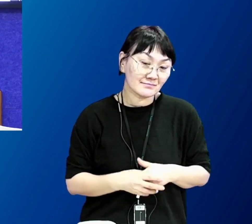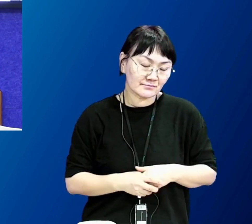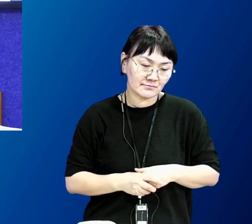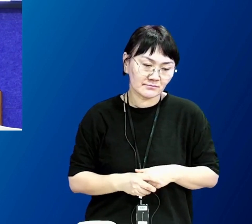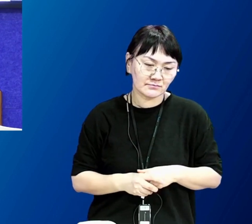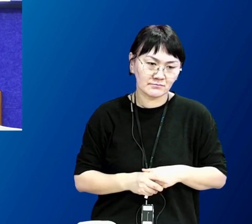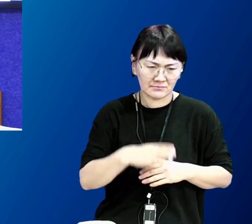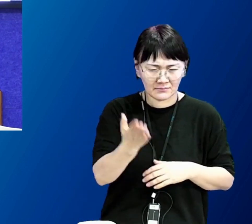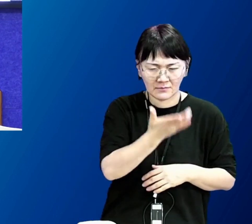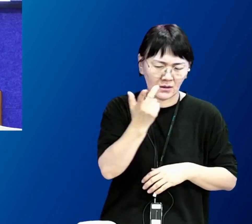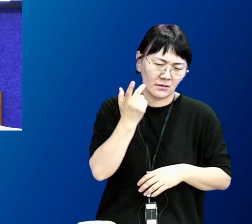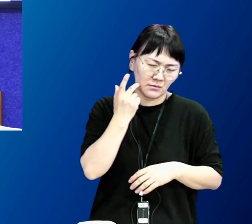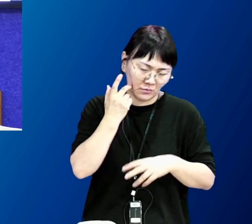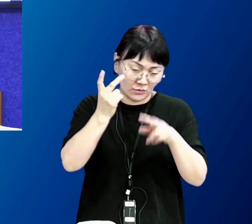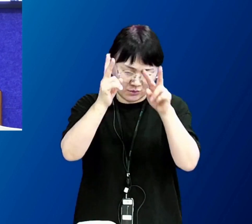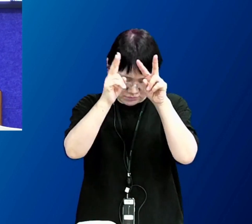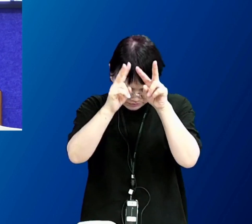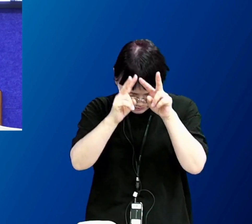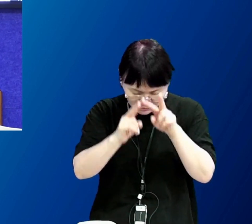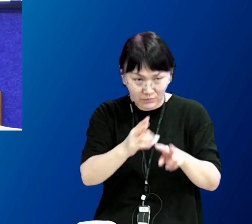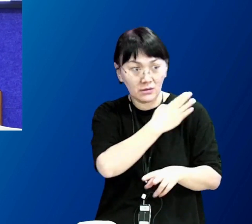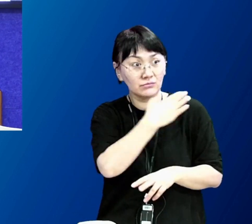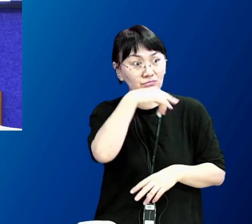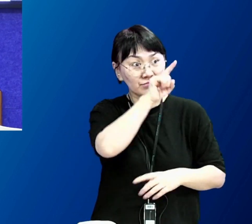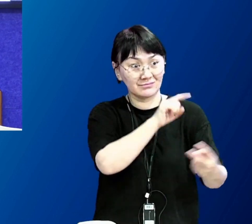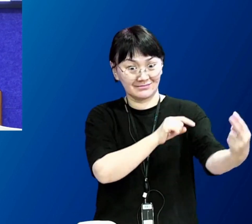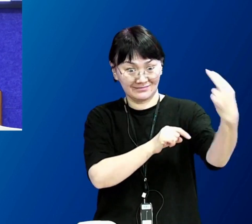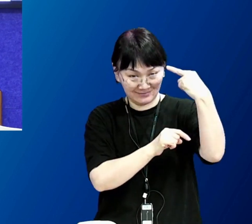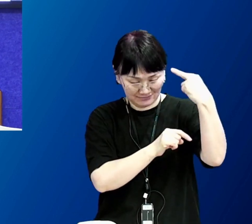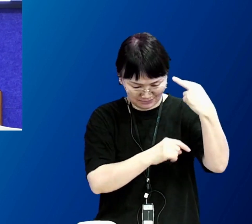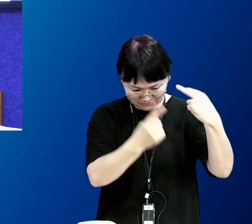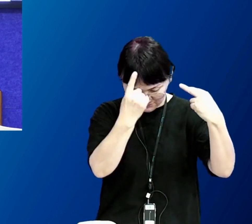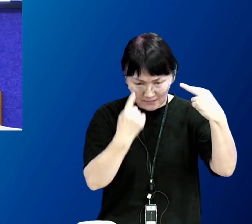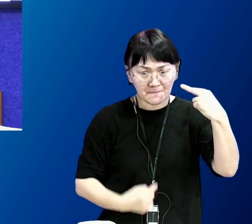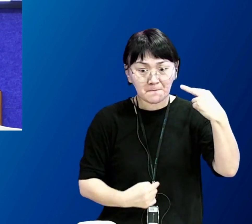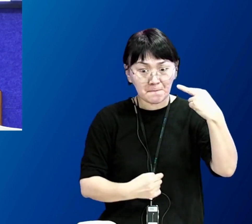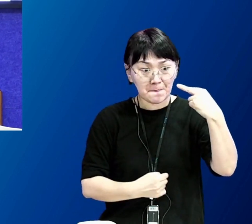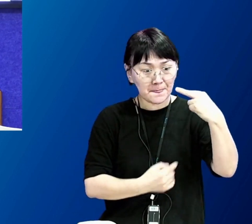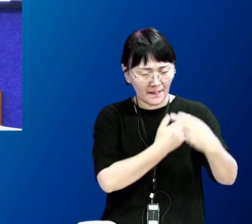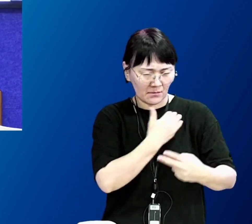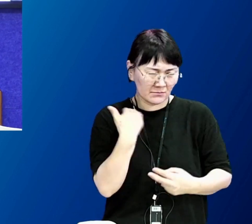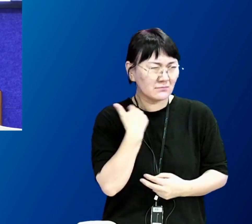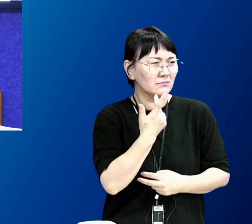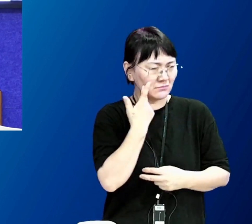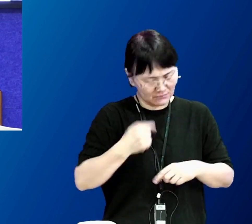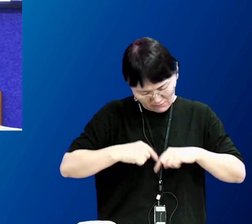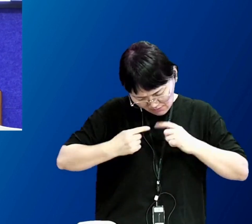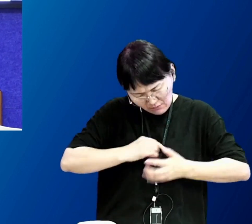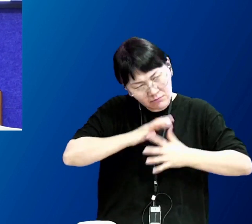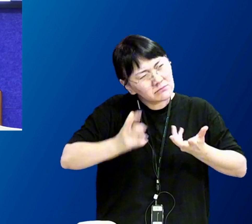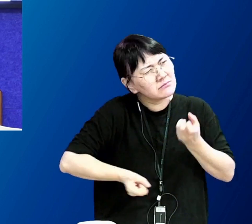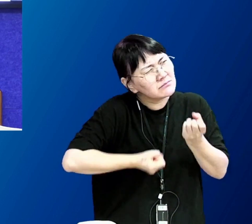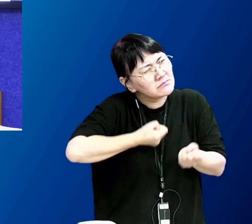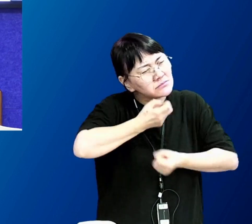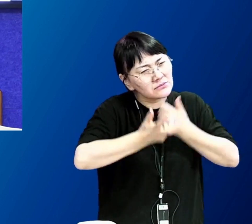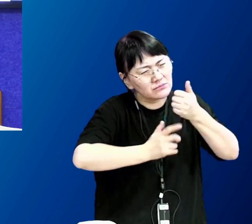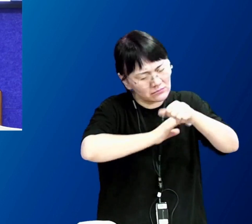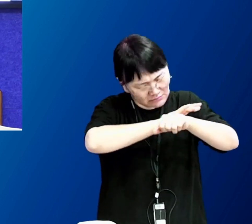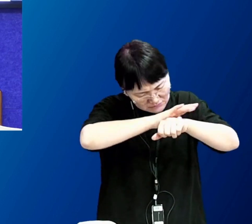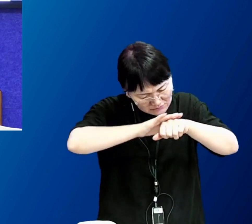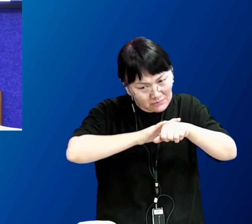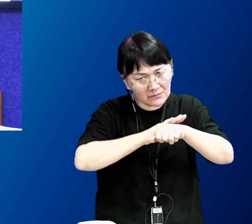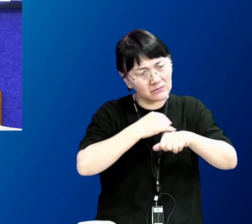тээ. Үргэлжид эзний өмнө ирч. Эзнээс энэ гэм нүглээ уучлуулан